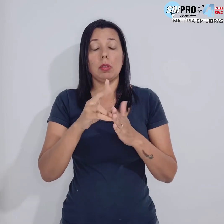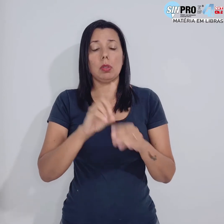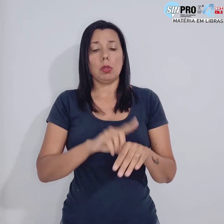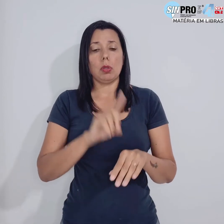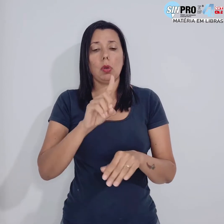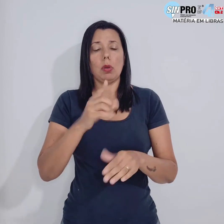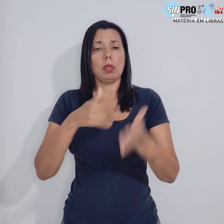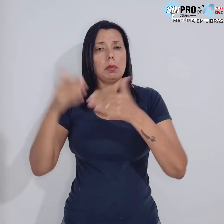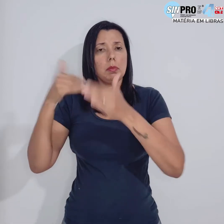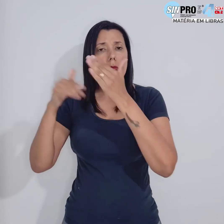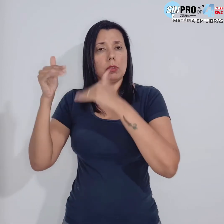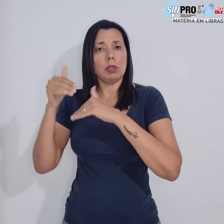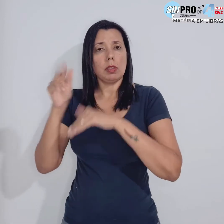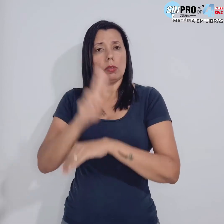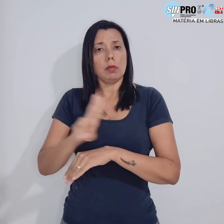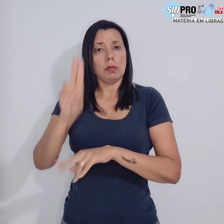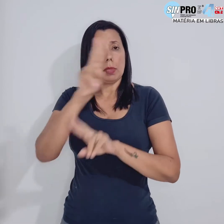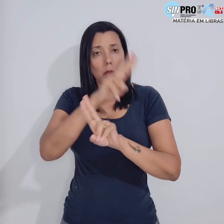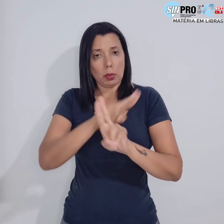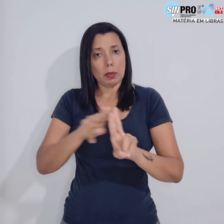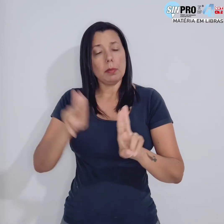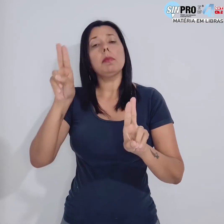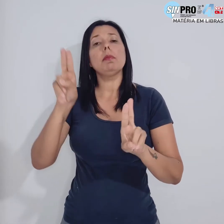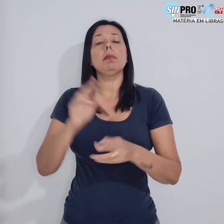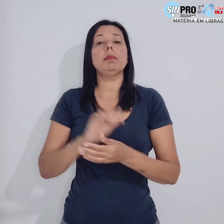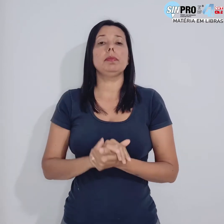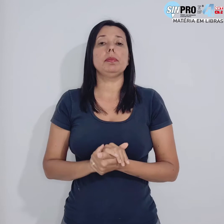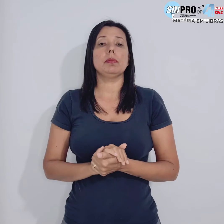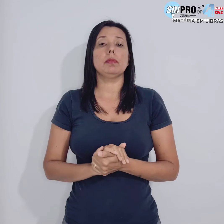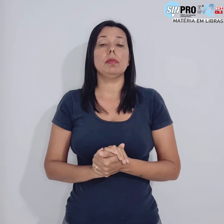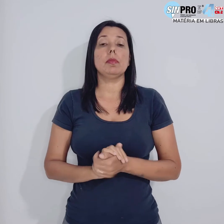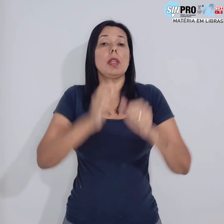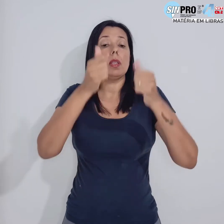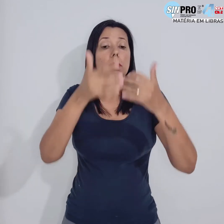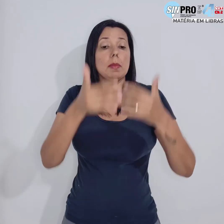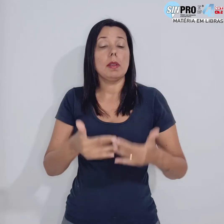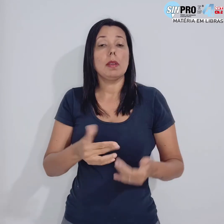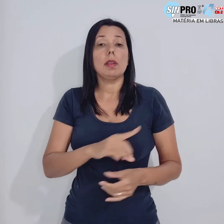5.891. O cenário do Cerrado também choca. Foram confirmados